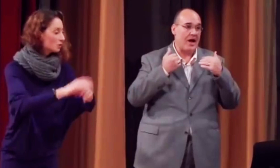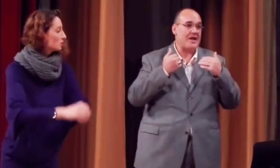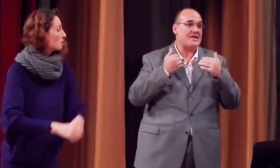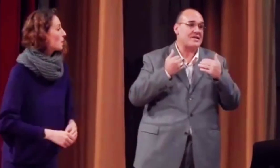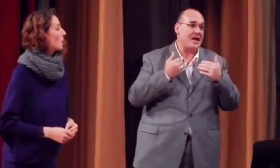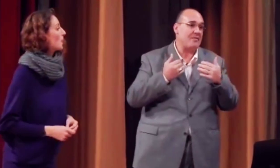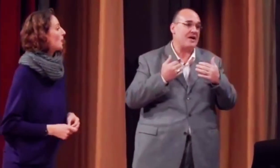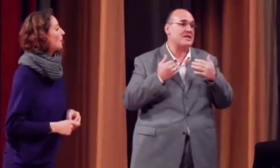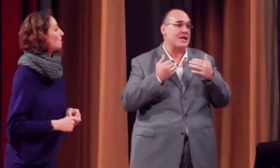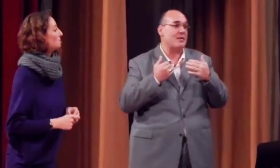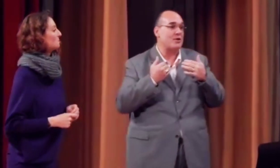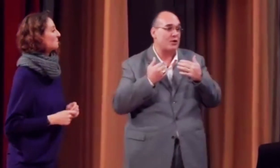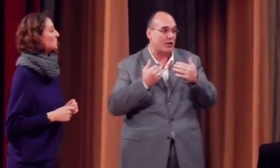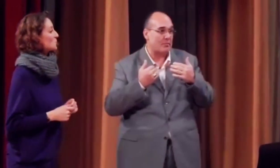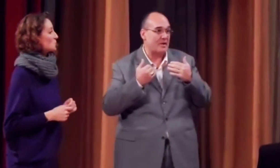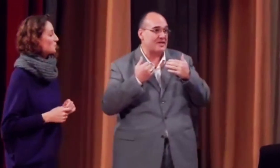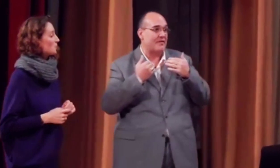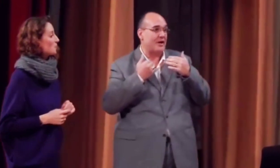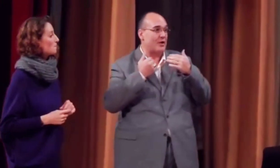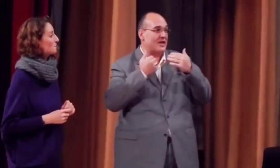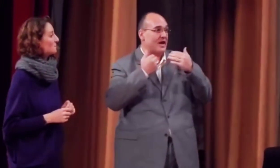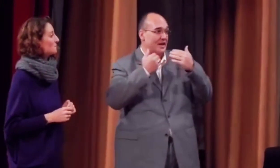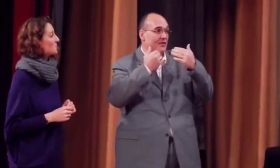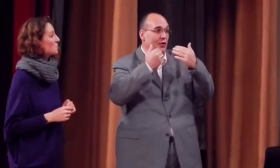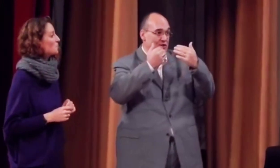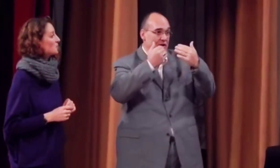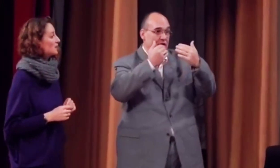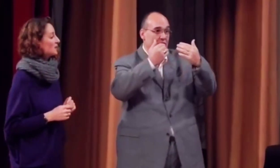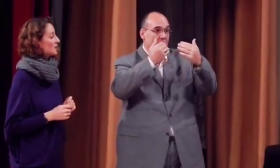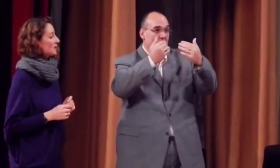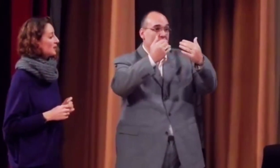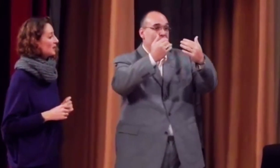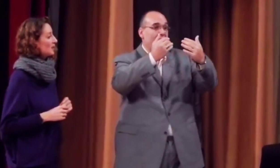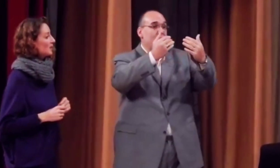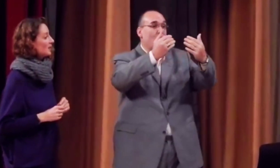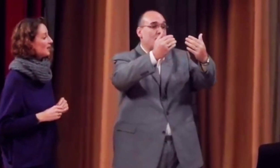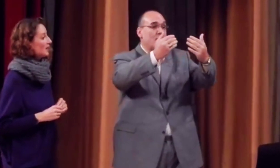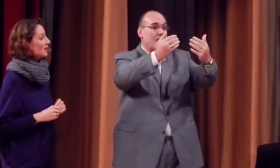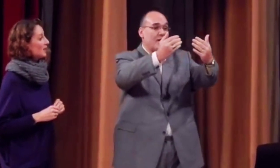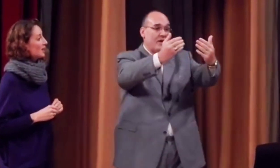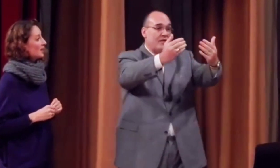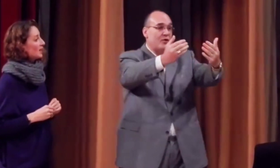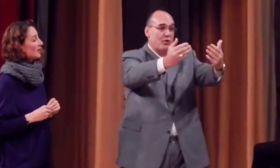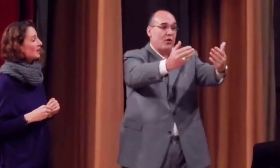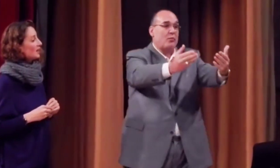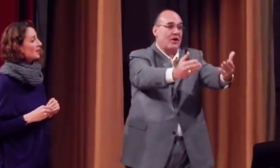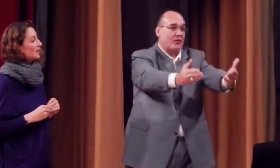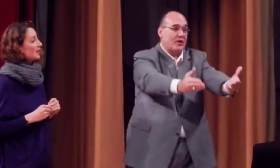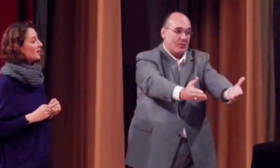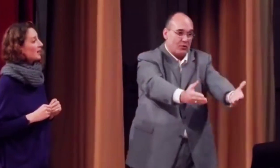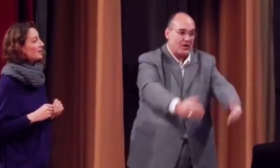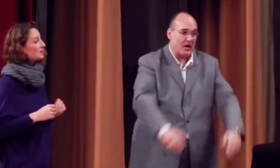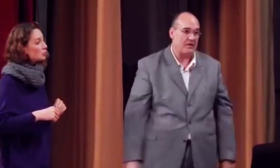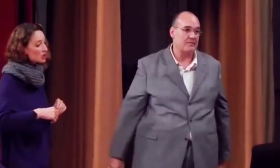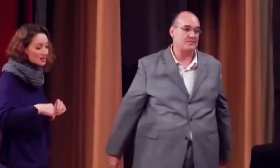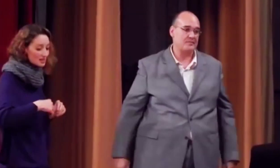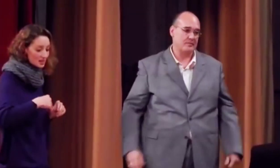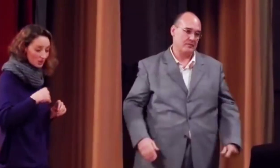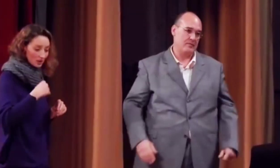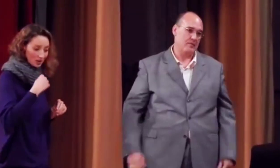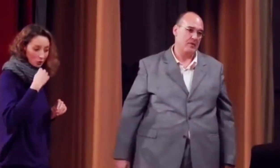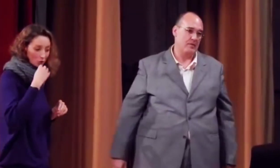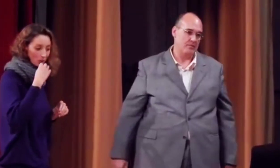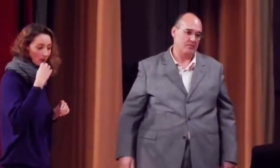Questo è il sistema migliore per salvaguardare la voce e fare in modo che il vostro corpo lavori in armonia. È il